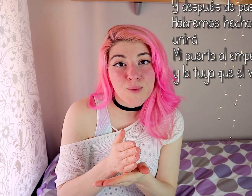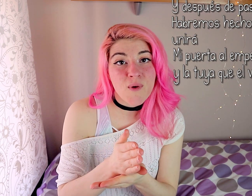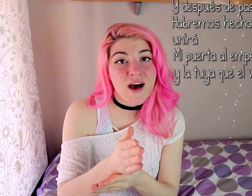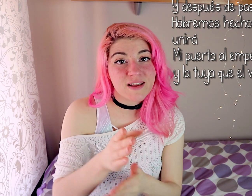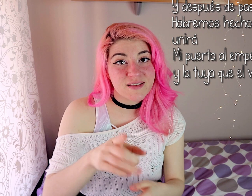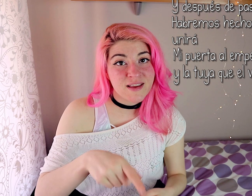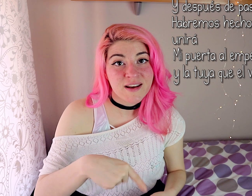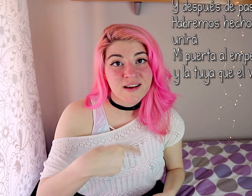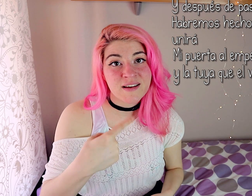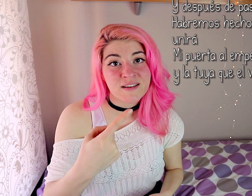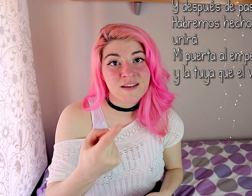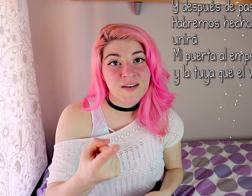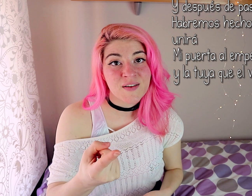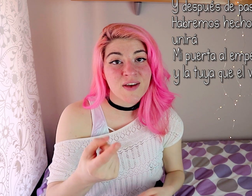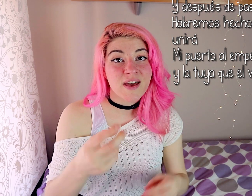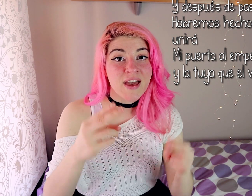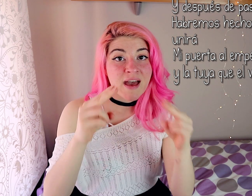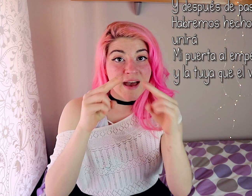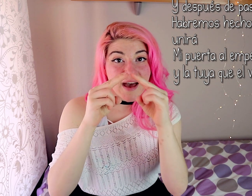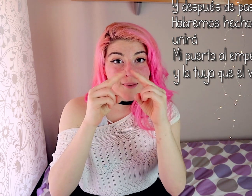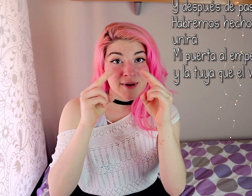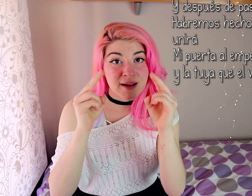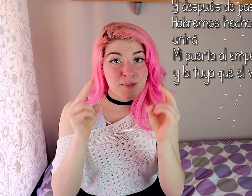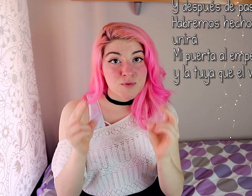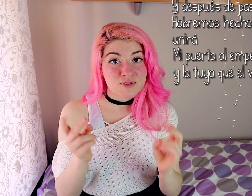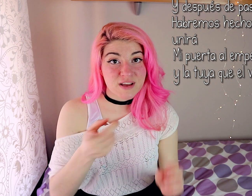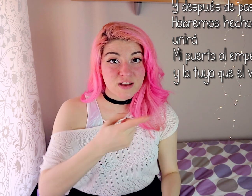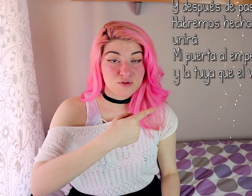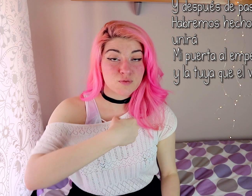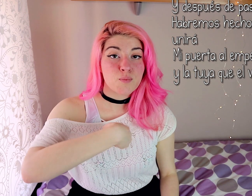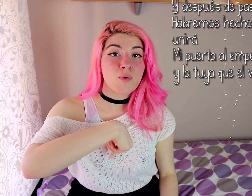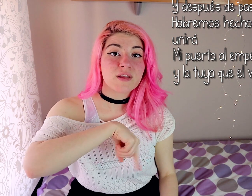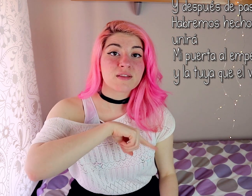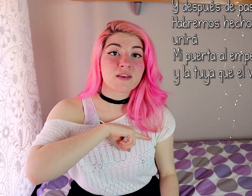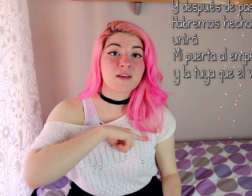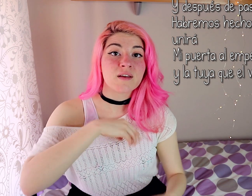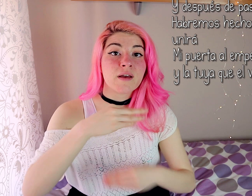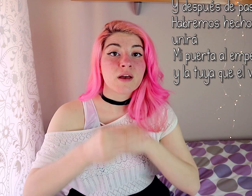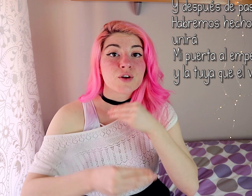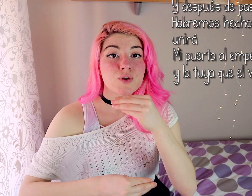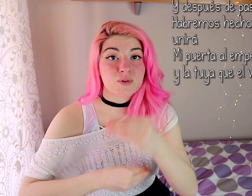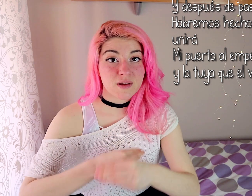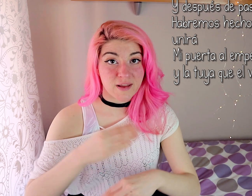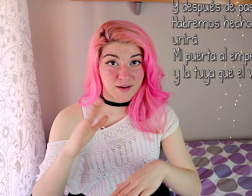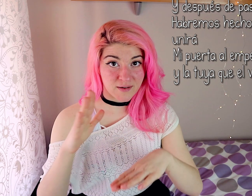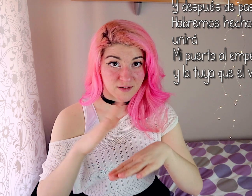cuarentena, habremos hecho un puente que unirá.